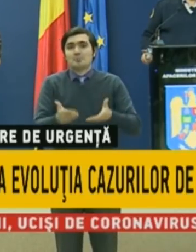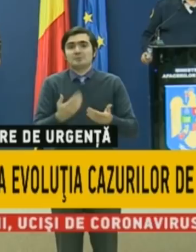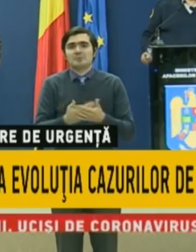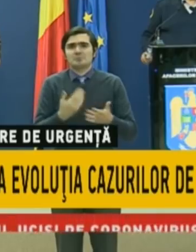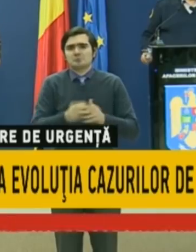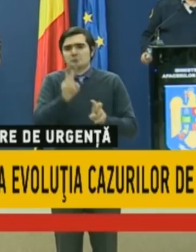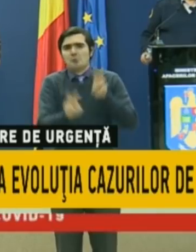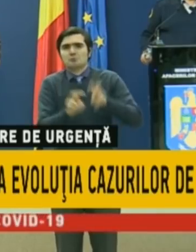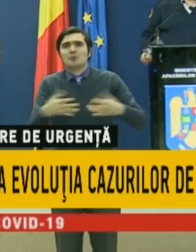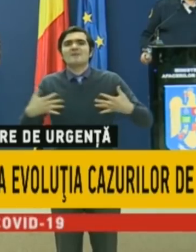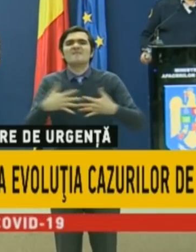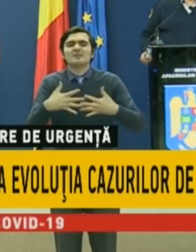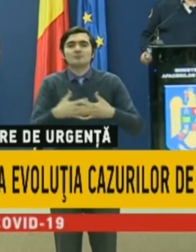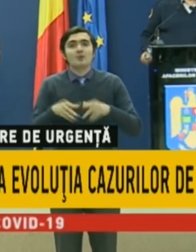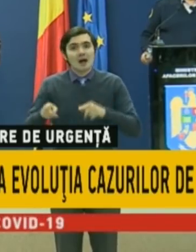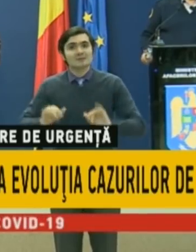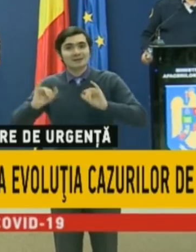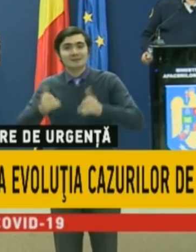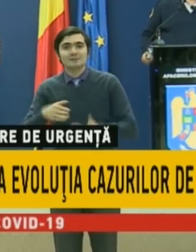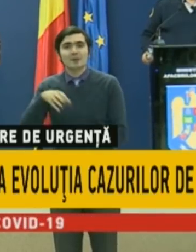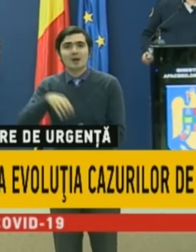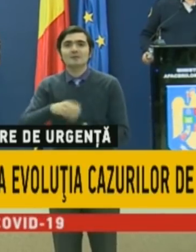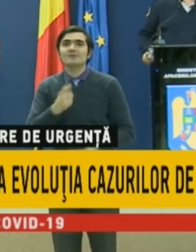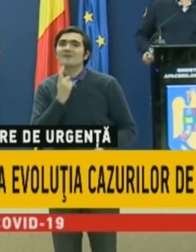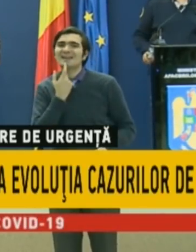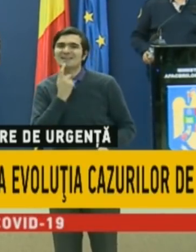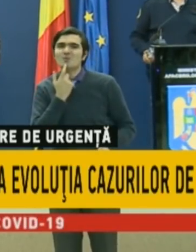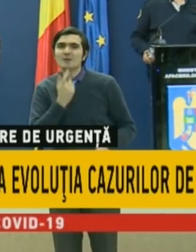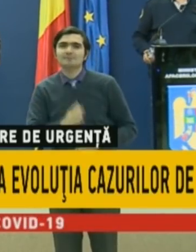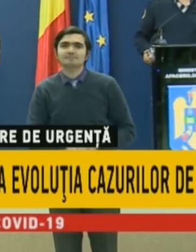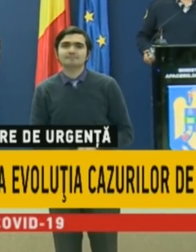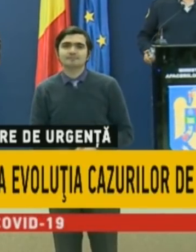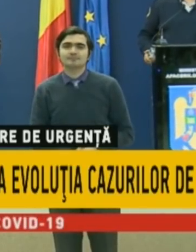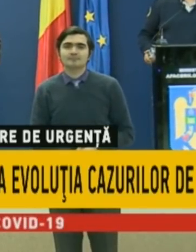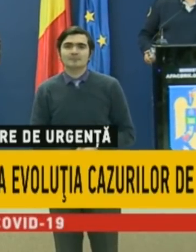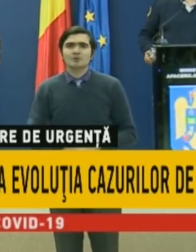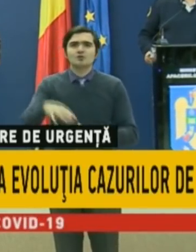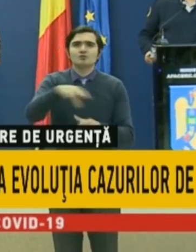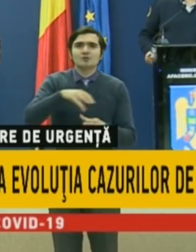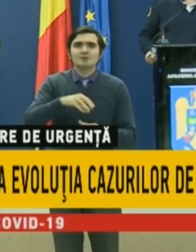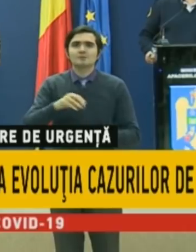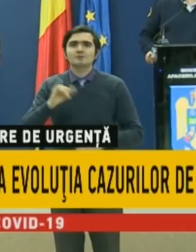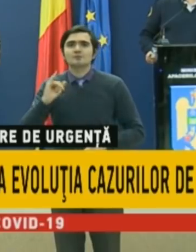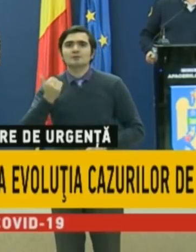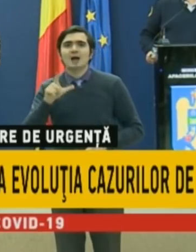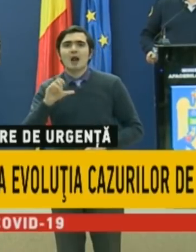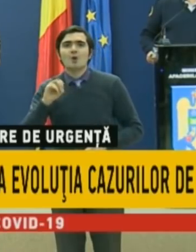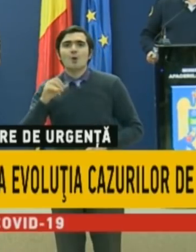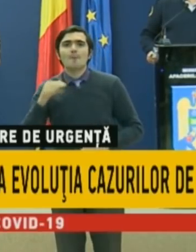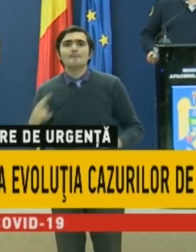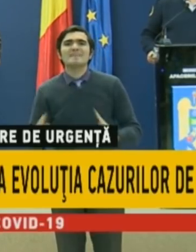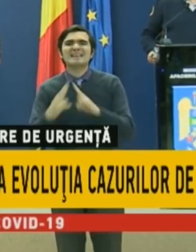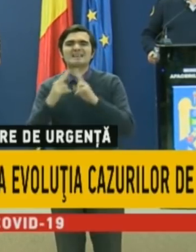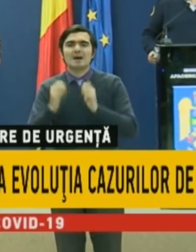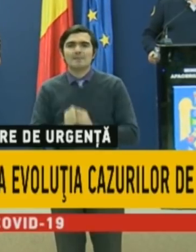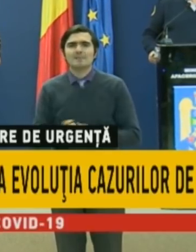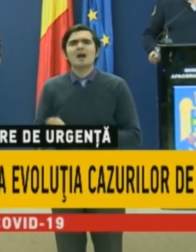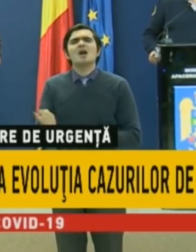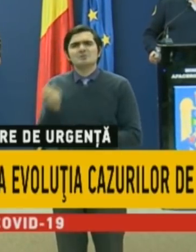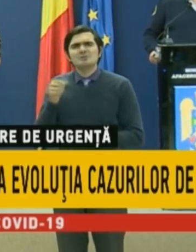un filtru. S-a întâmplat la Vaslui. În județul Ialomița, din